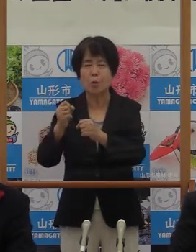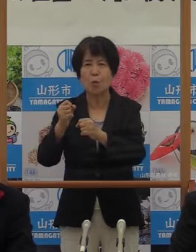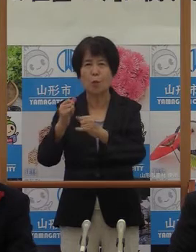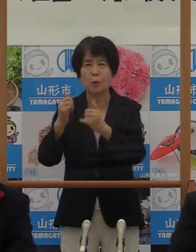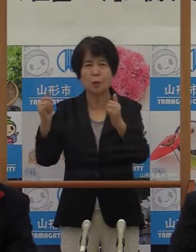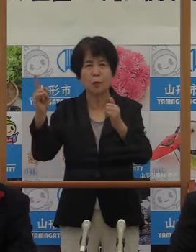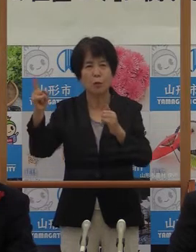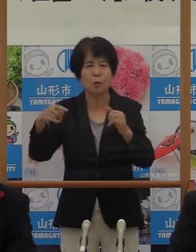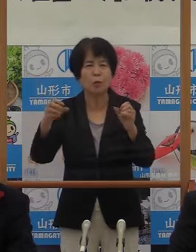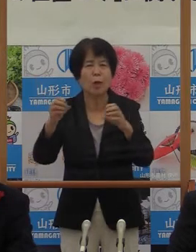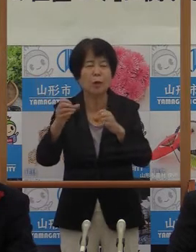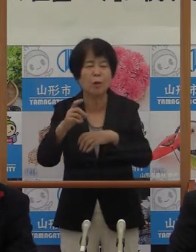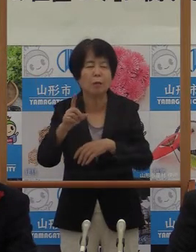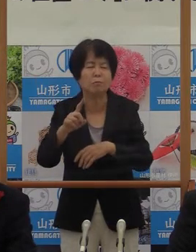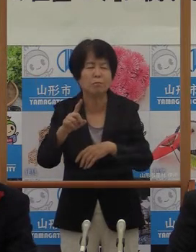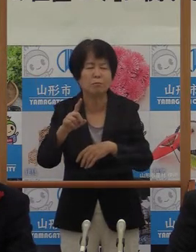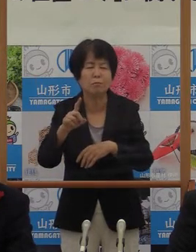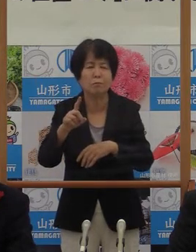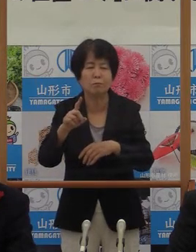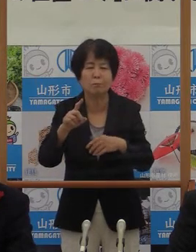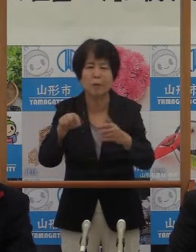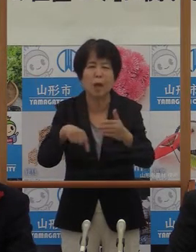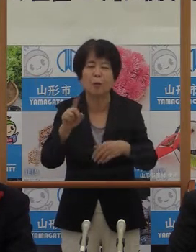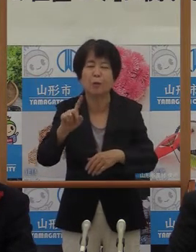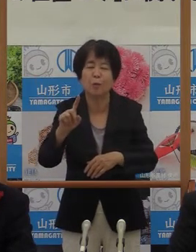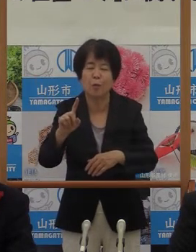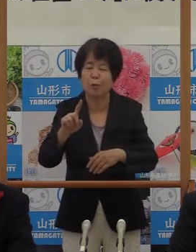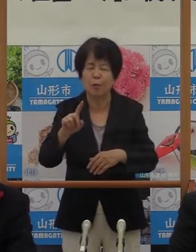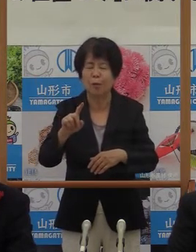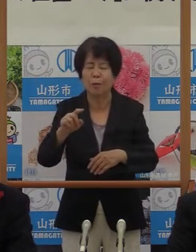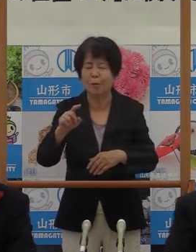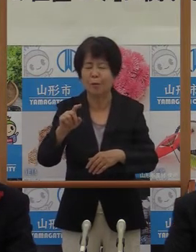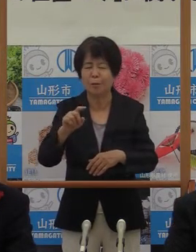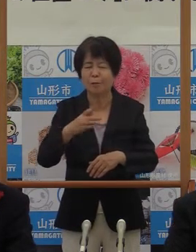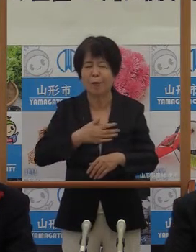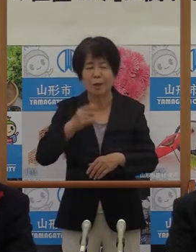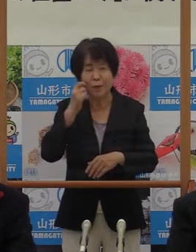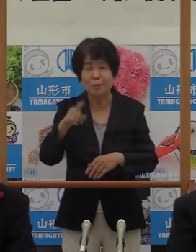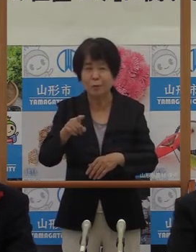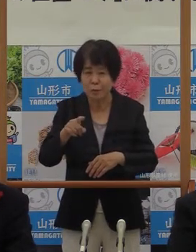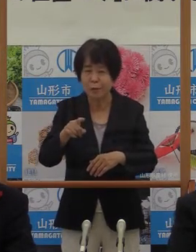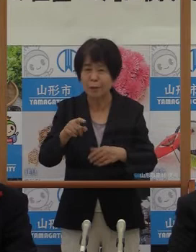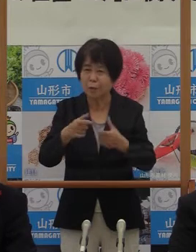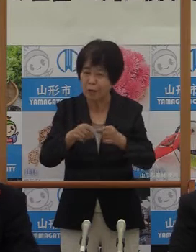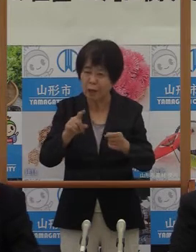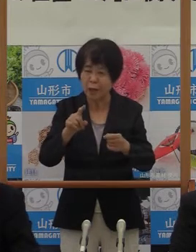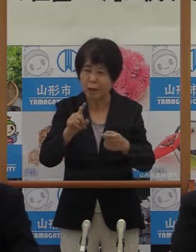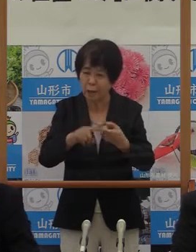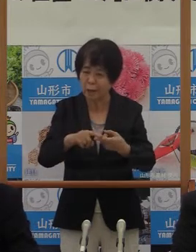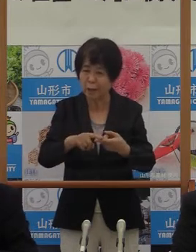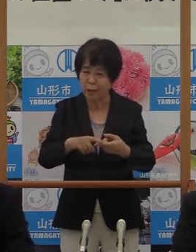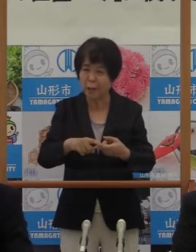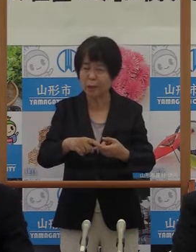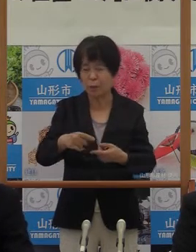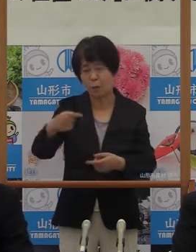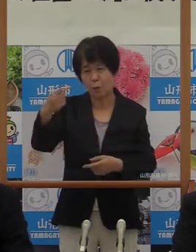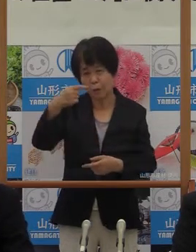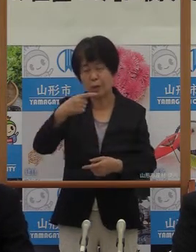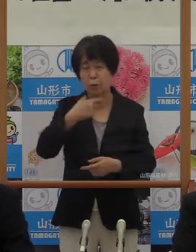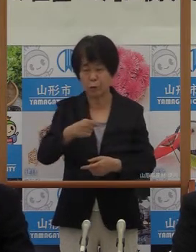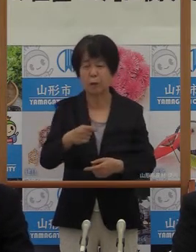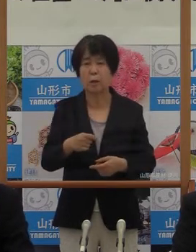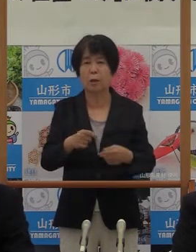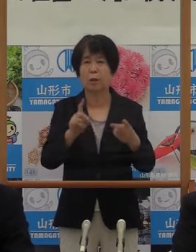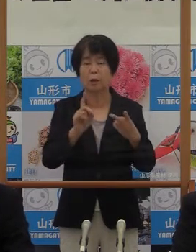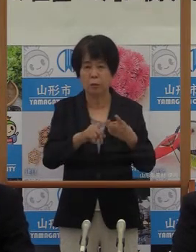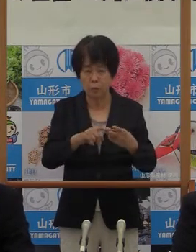、もう少し具体的にはどういうことになるのかというのを教えていただきたいと思います。それと先ほ